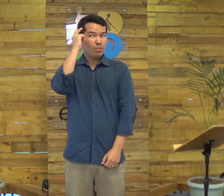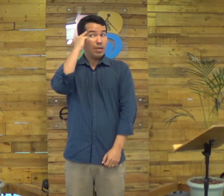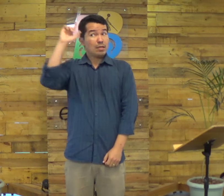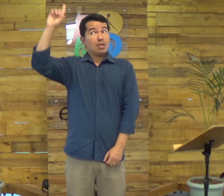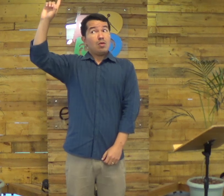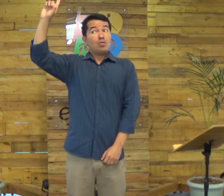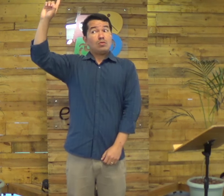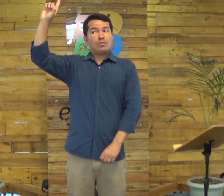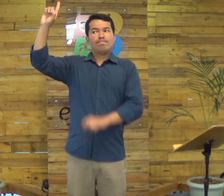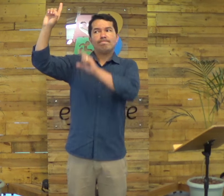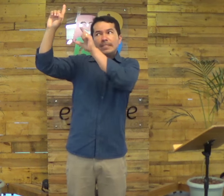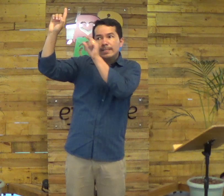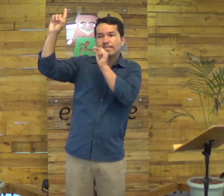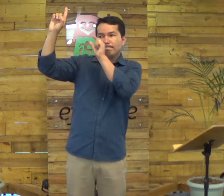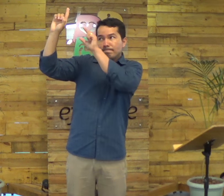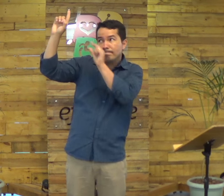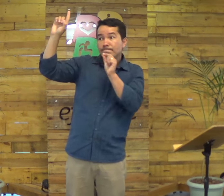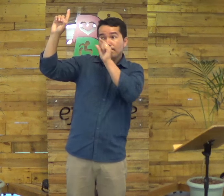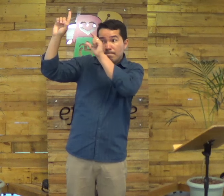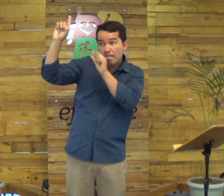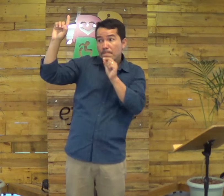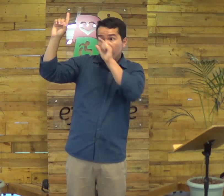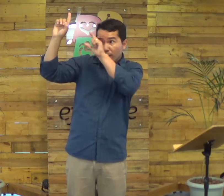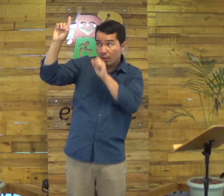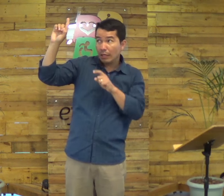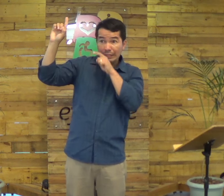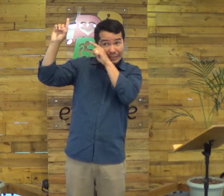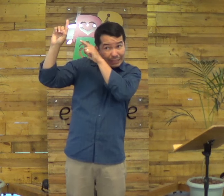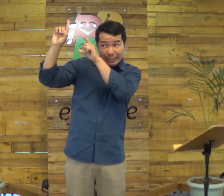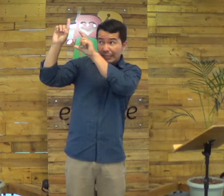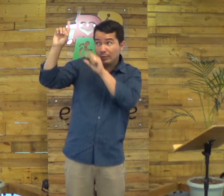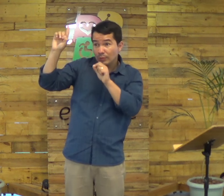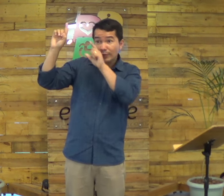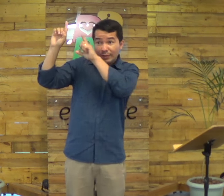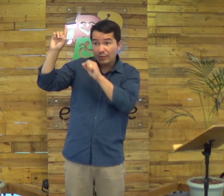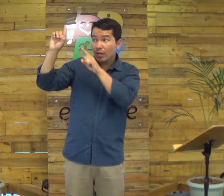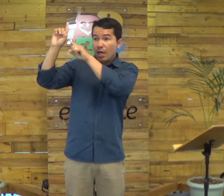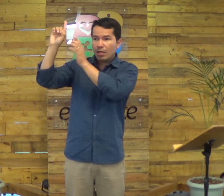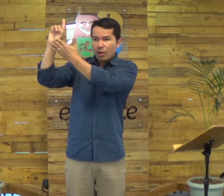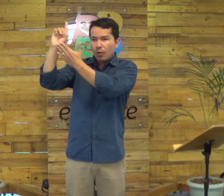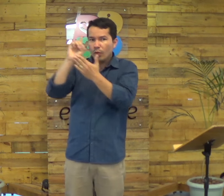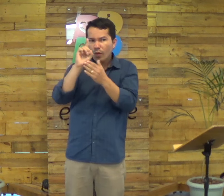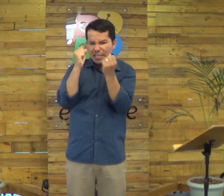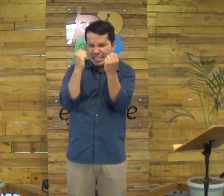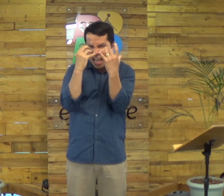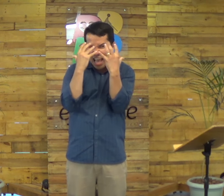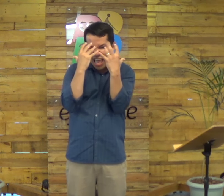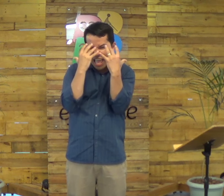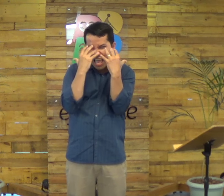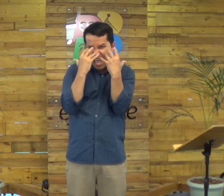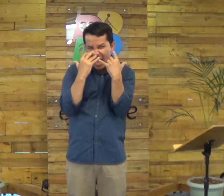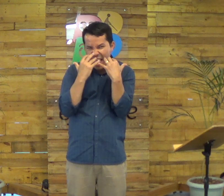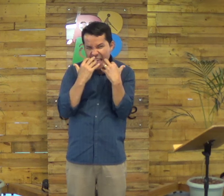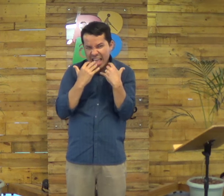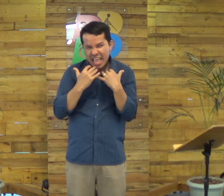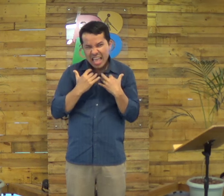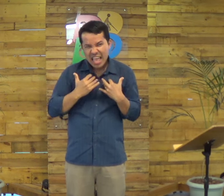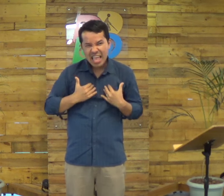Mas, se nós temos essa consciência e escolhemos a Deus, sempre, todas as oportunidades, Deus, com certeza,